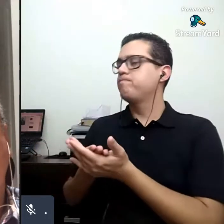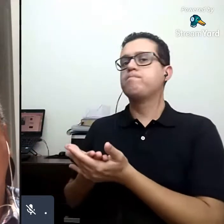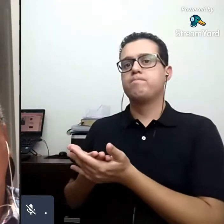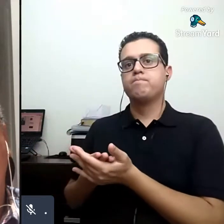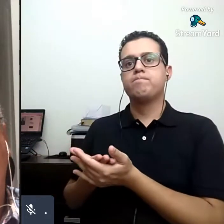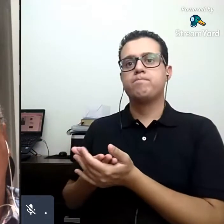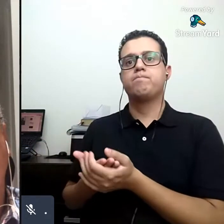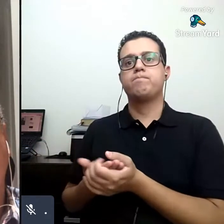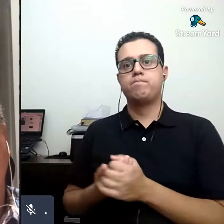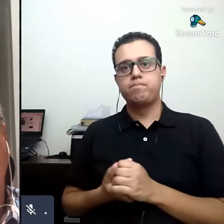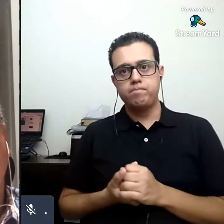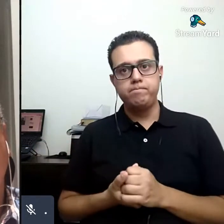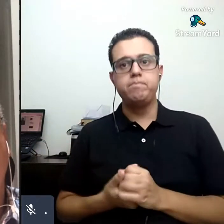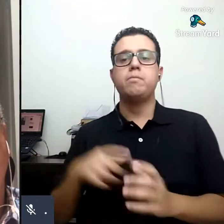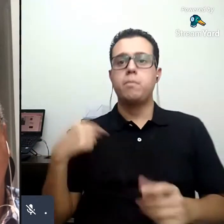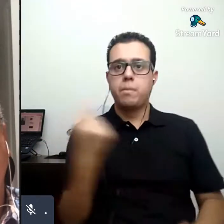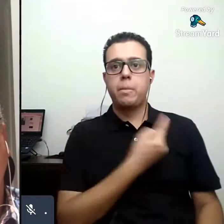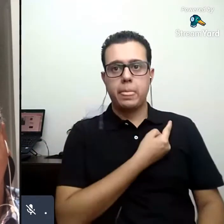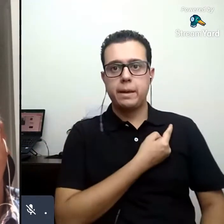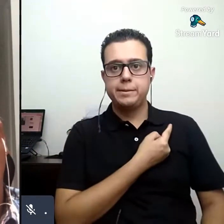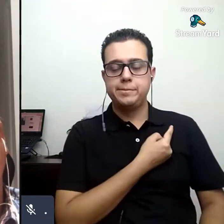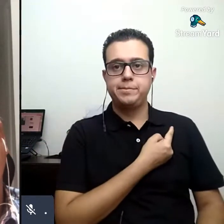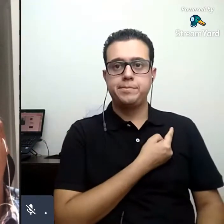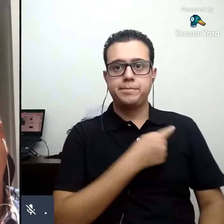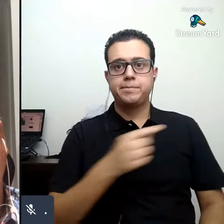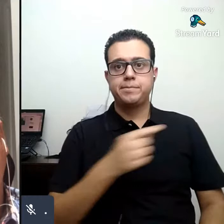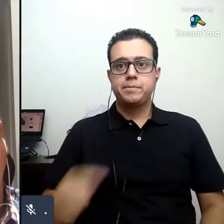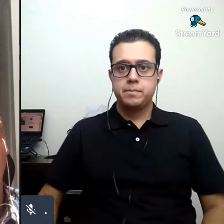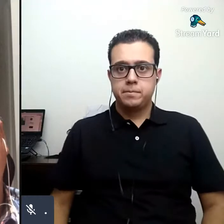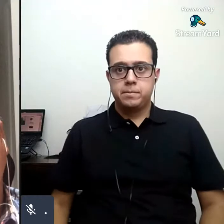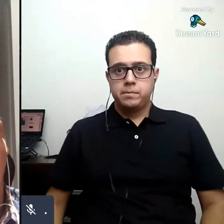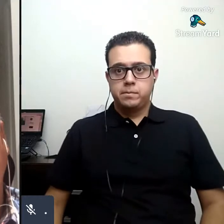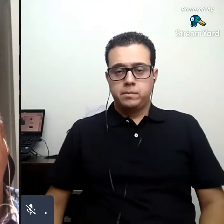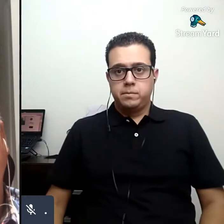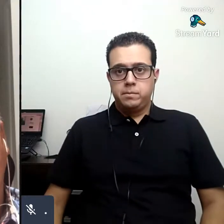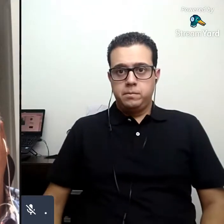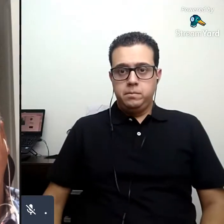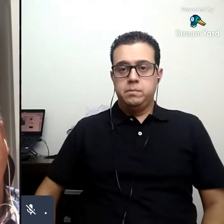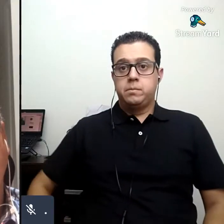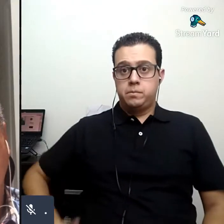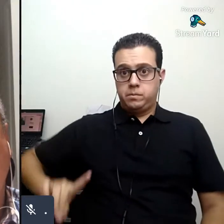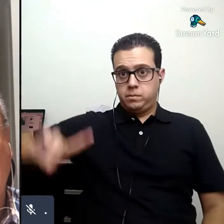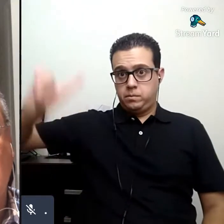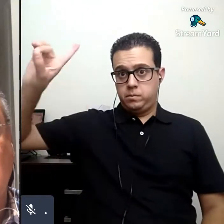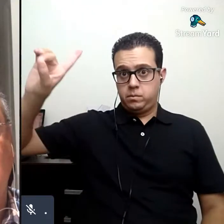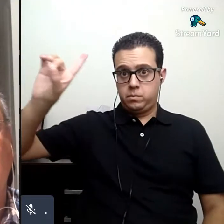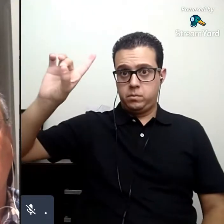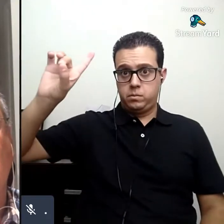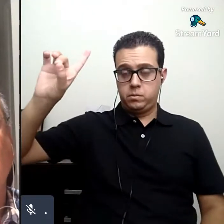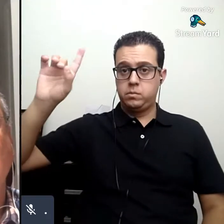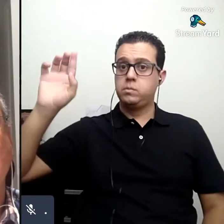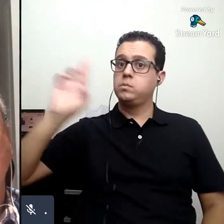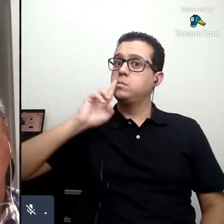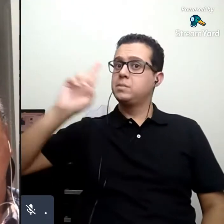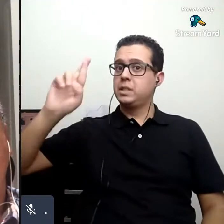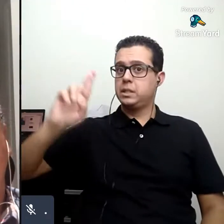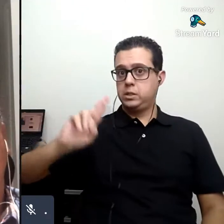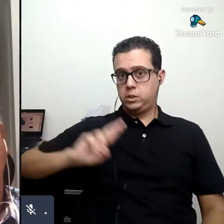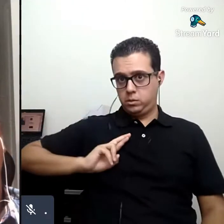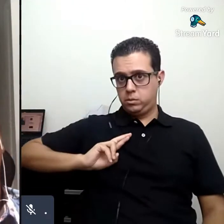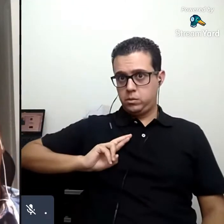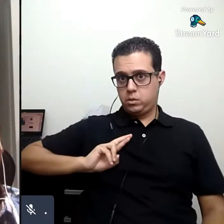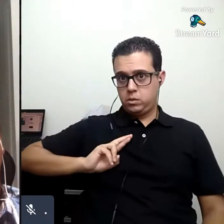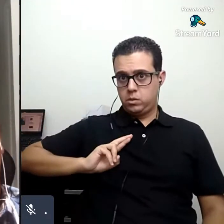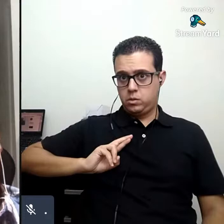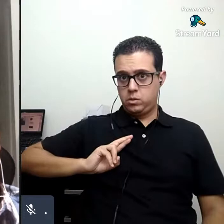Nós estamos apoiados quando Deus responde às nossas orações positivamente no nosso relacionamento com Deus? Ou